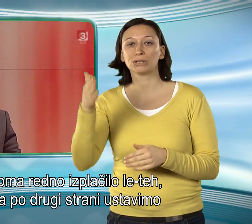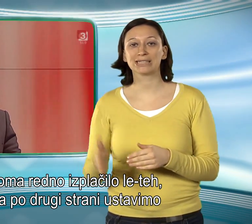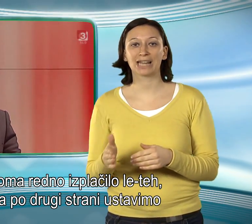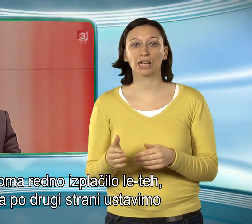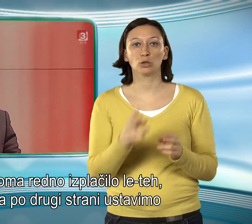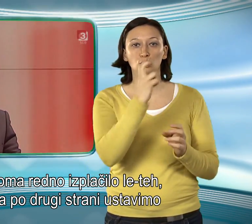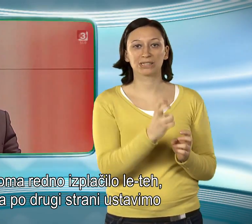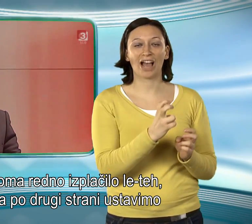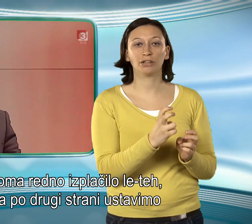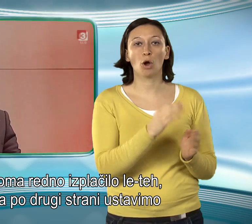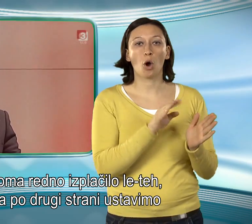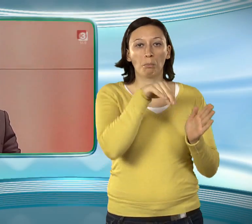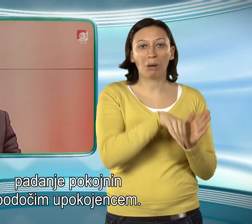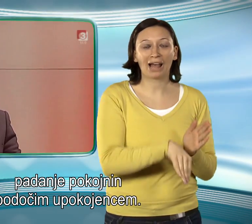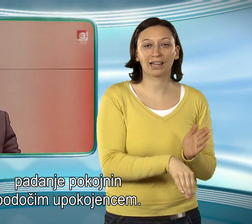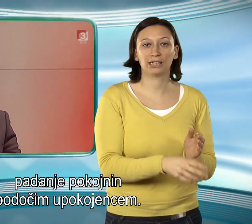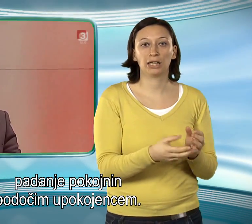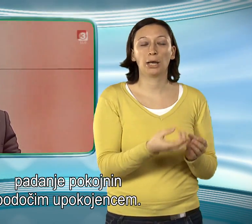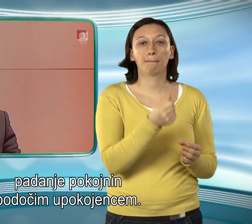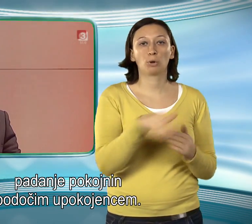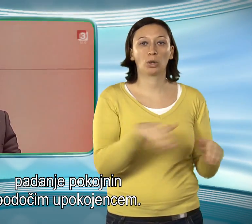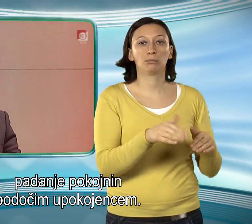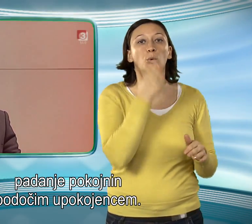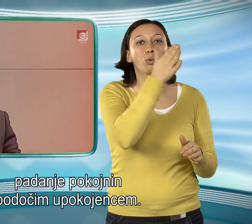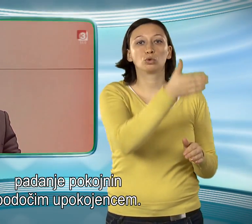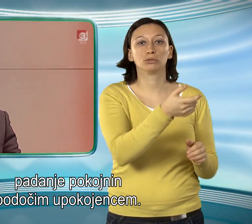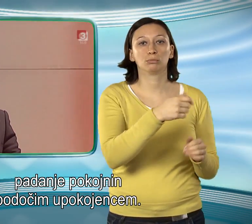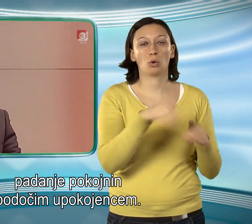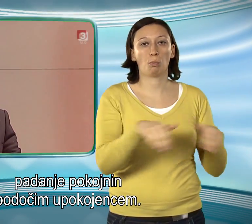drugi strani ustavimo padanje pokojnin bodočim upokojencem.